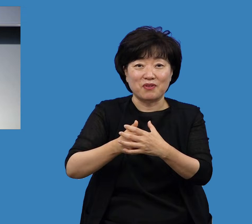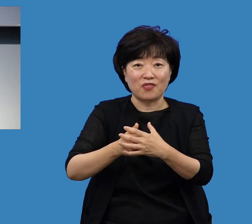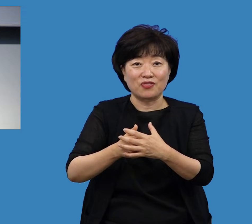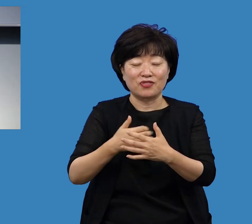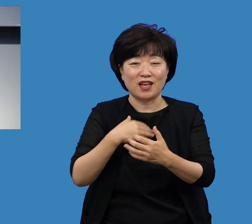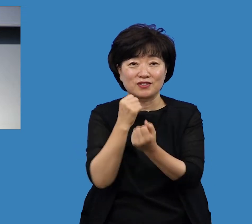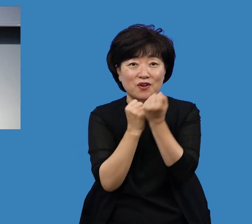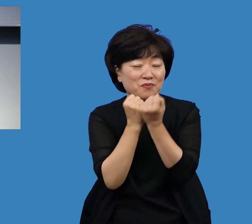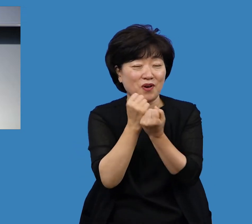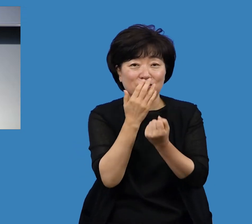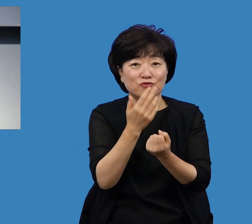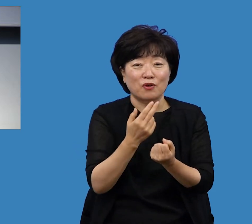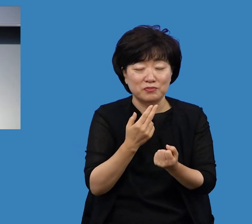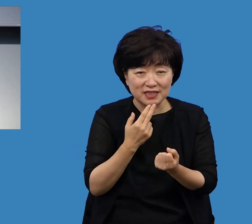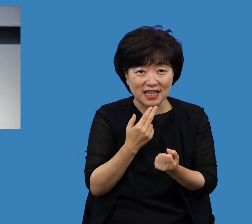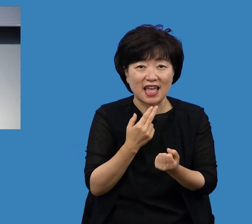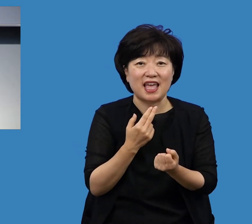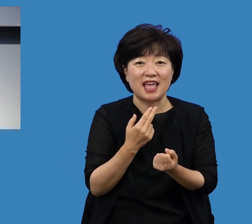수 없는데